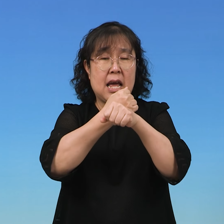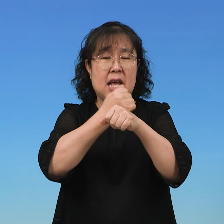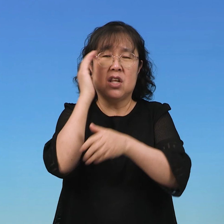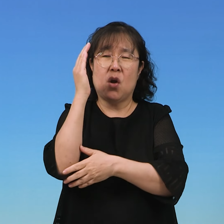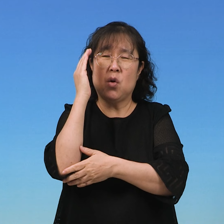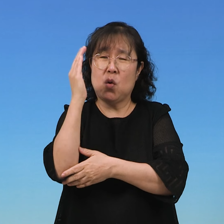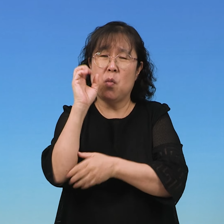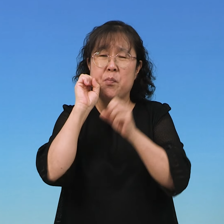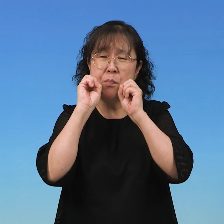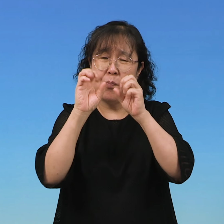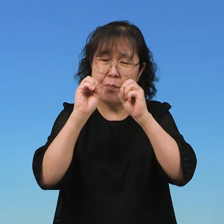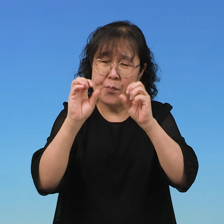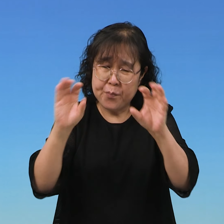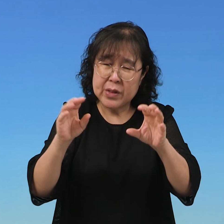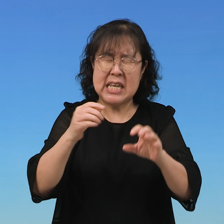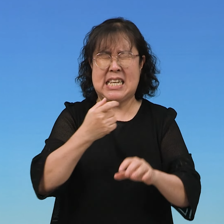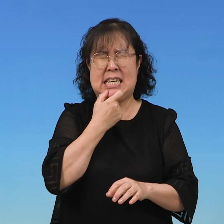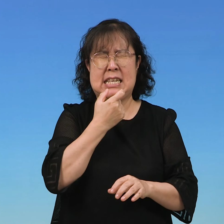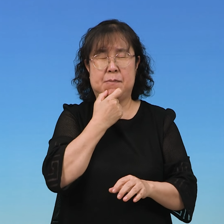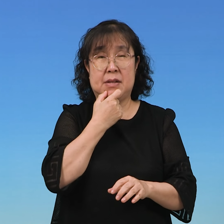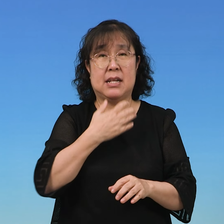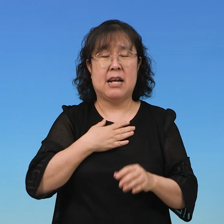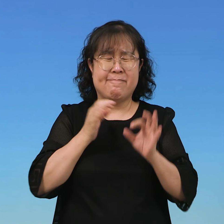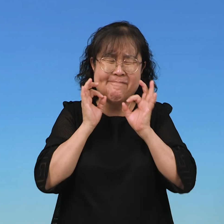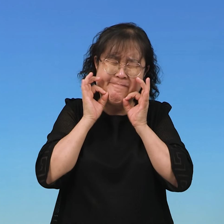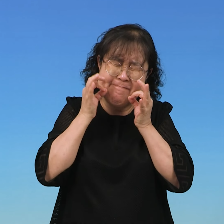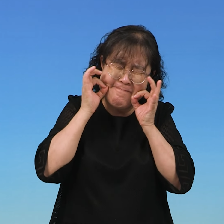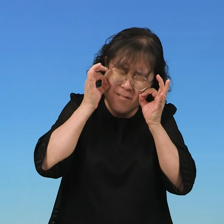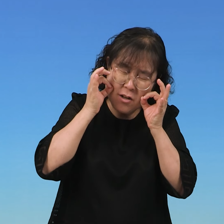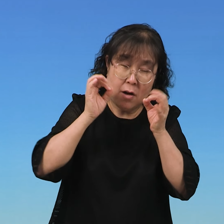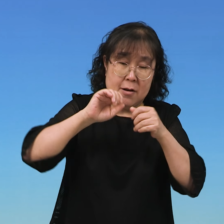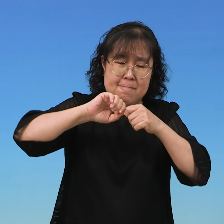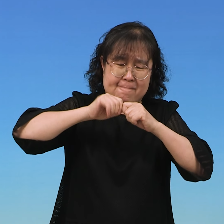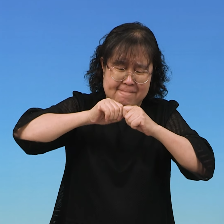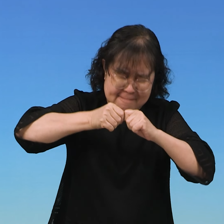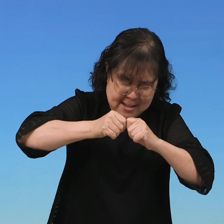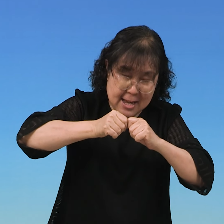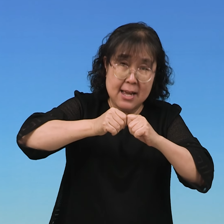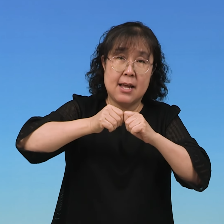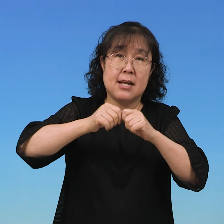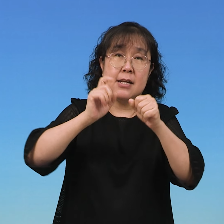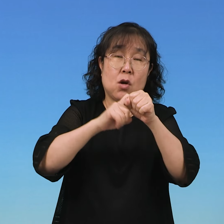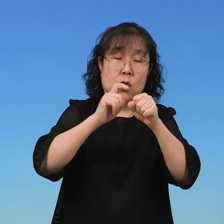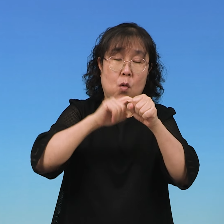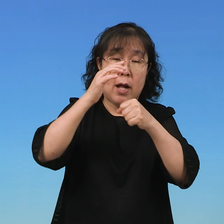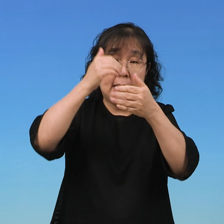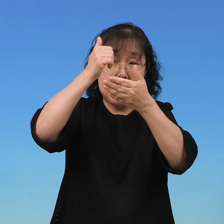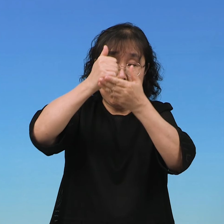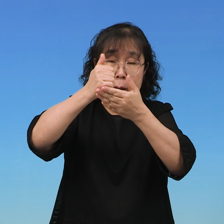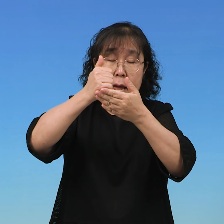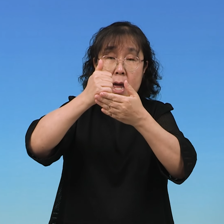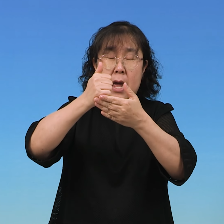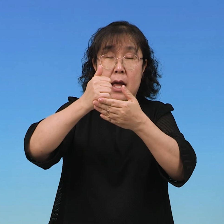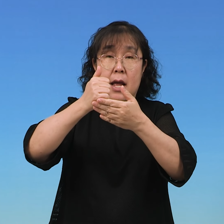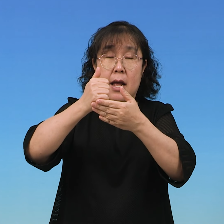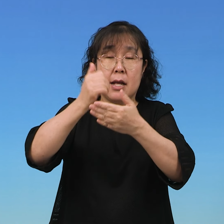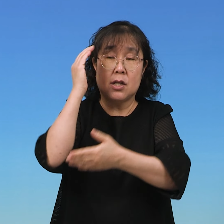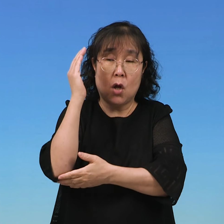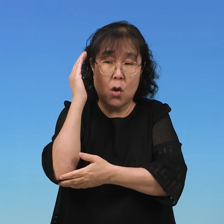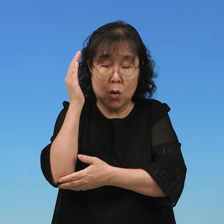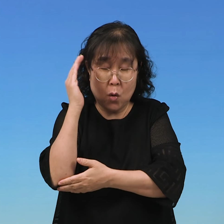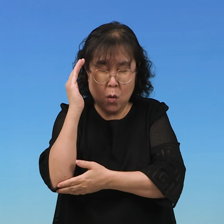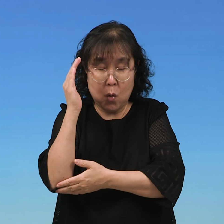않기를 원합니다. 하나님, 제가 정말 정성을 다하여 하나님의 말씀을 구체적으로 증거할 때에 하나님은